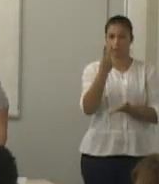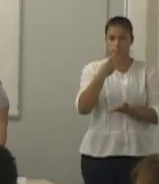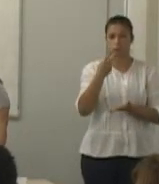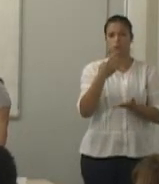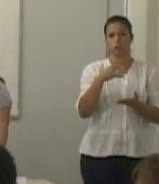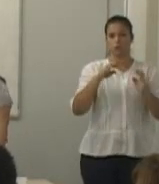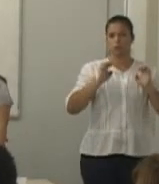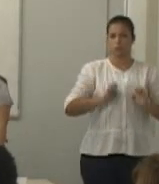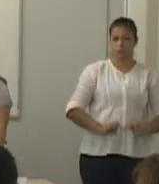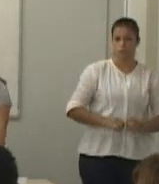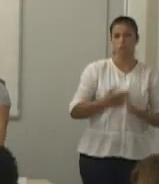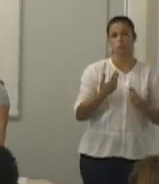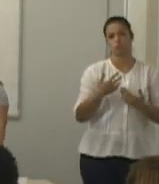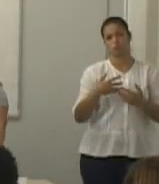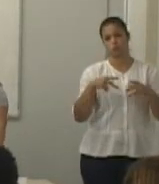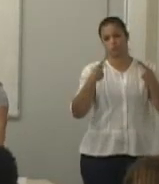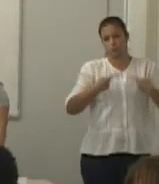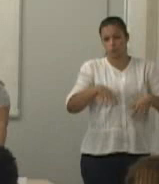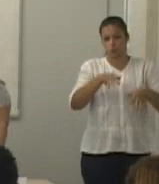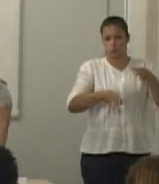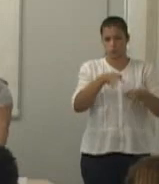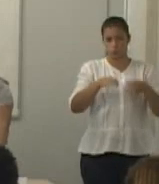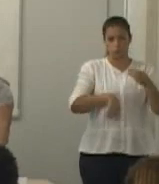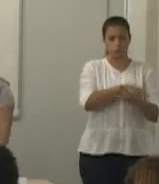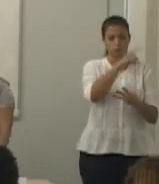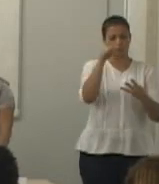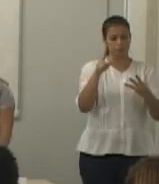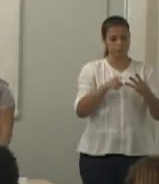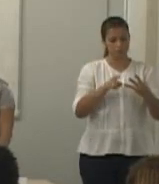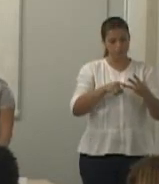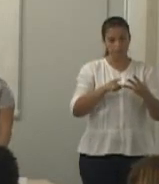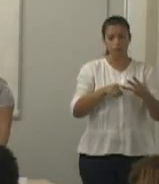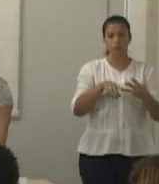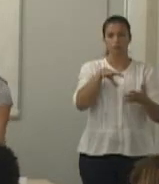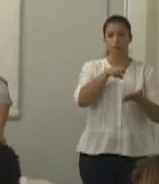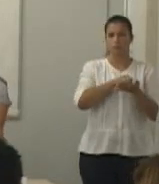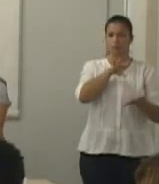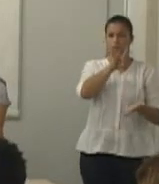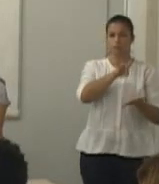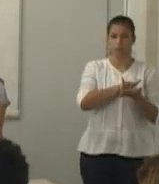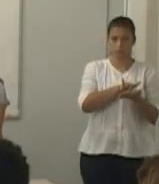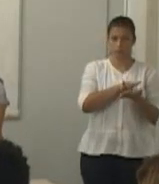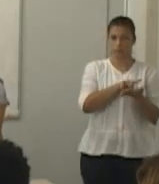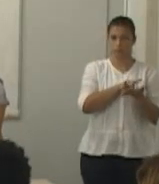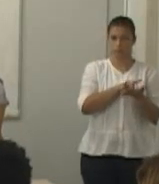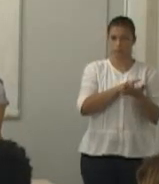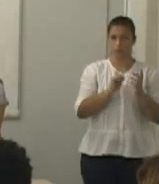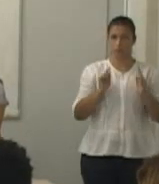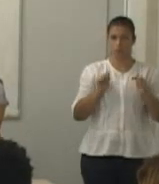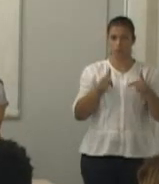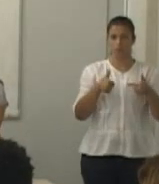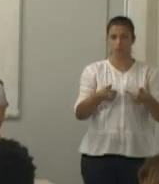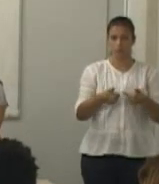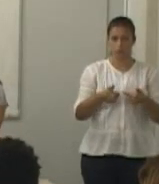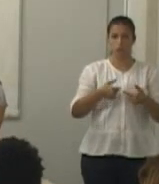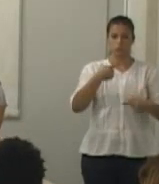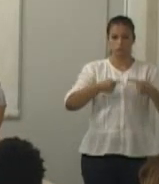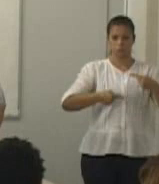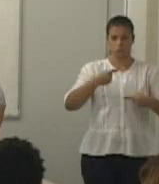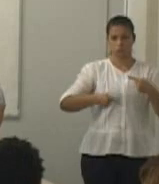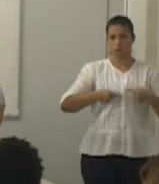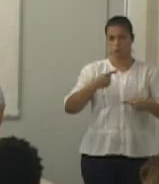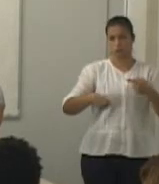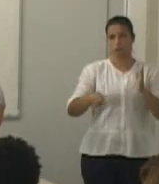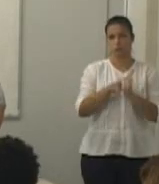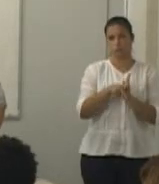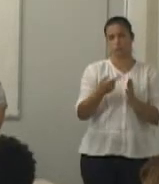e justos o terceiro é implantação efetiva eh de políticas para permanência